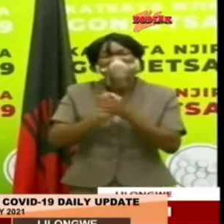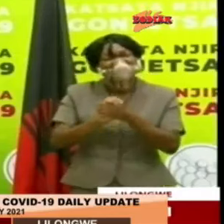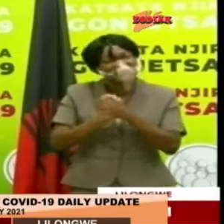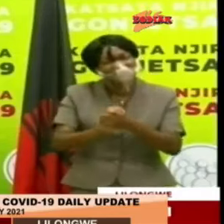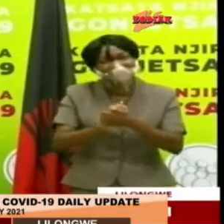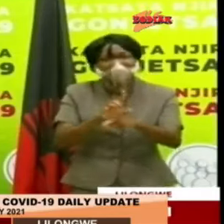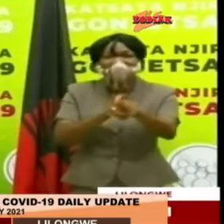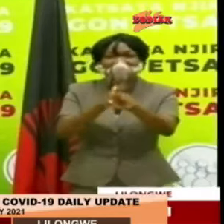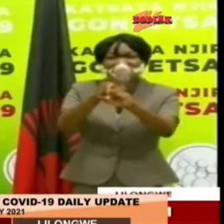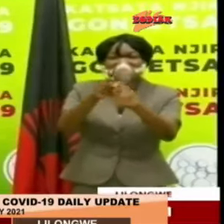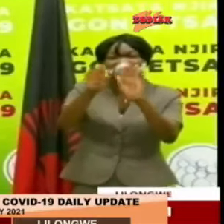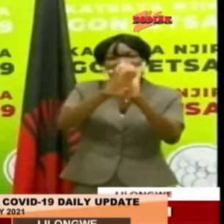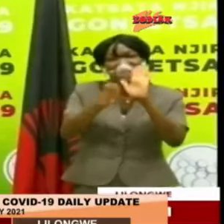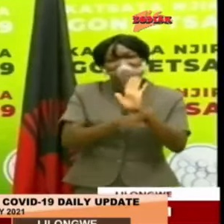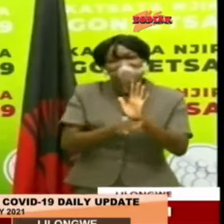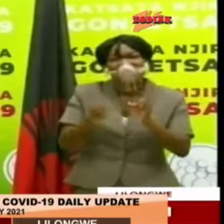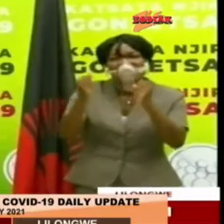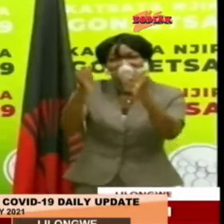amene tinayika